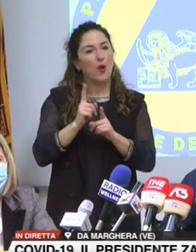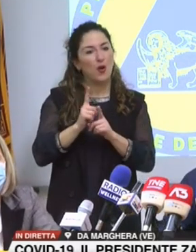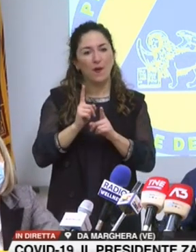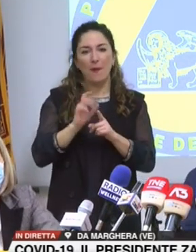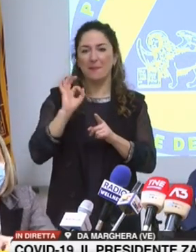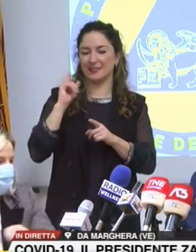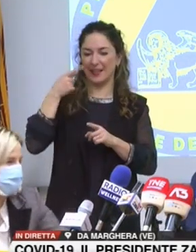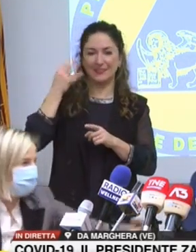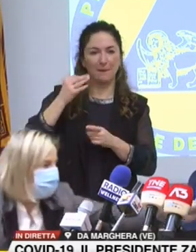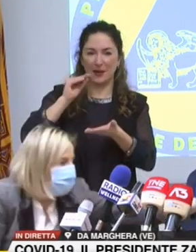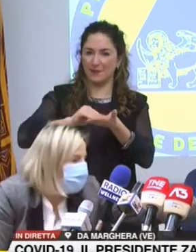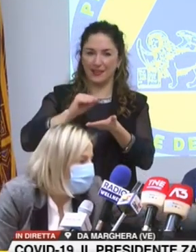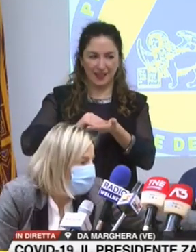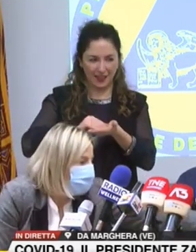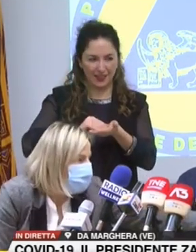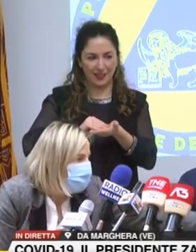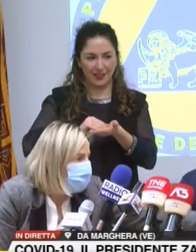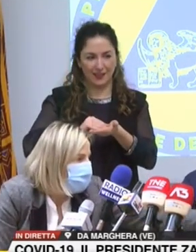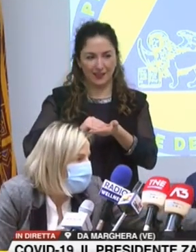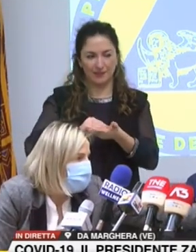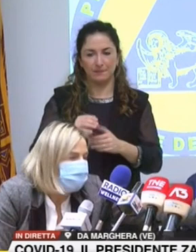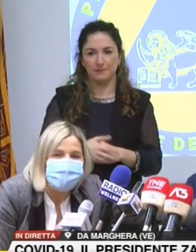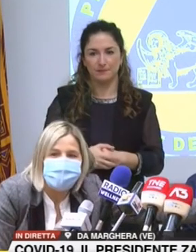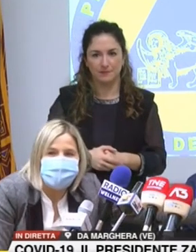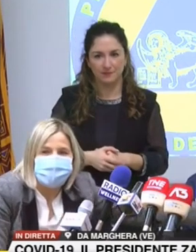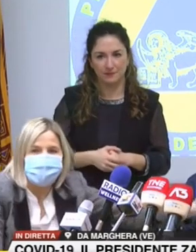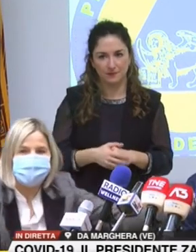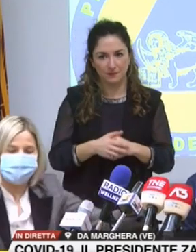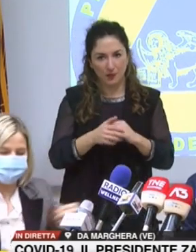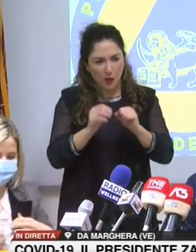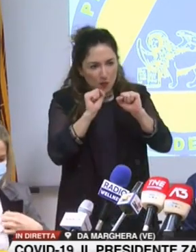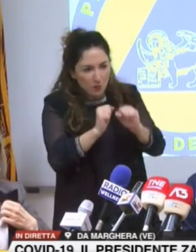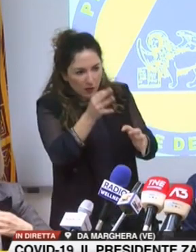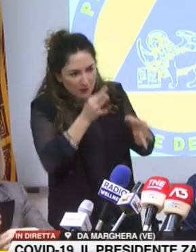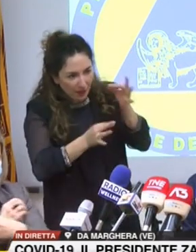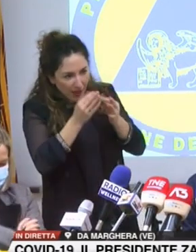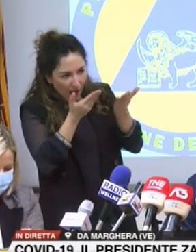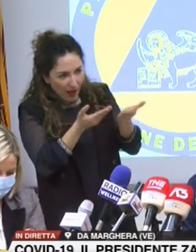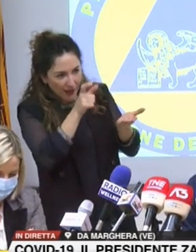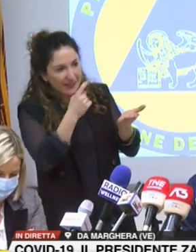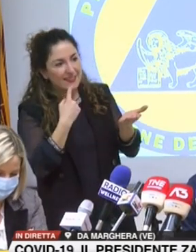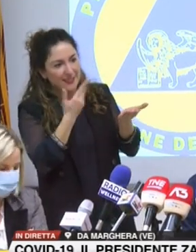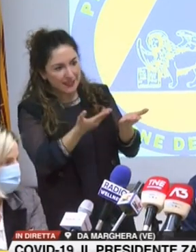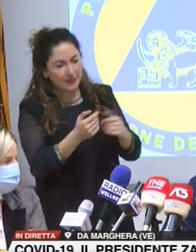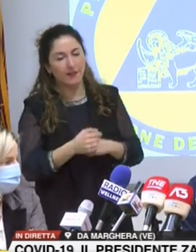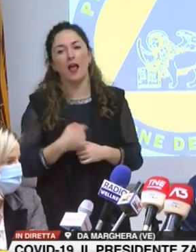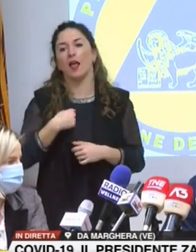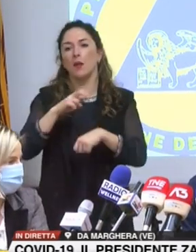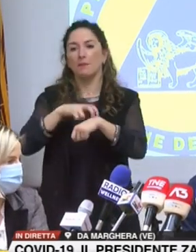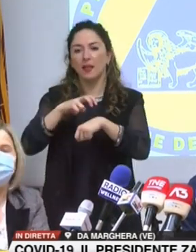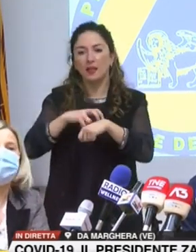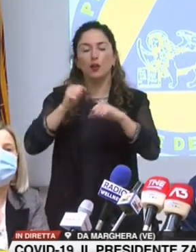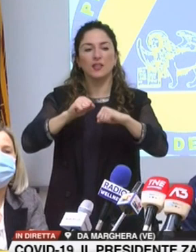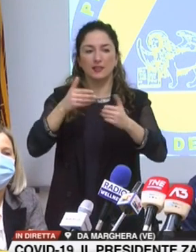dalla prima conferenza stampa. Come presentare? Sì. Io sono un medico di